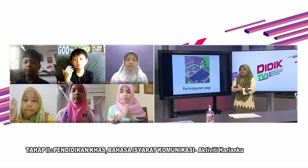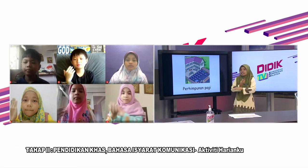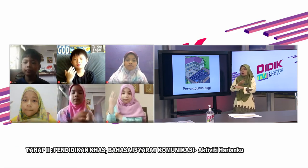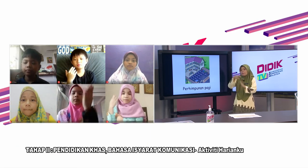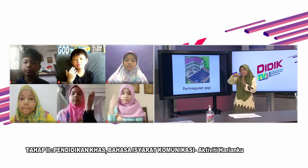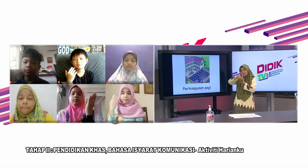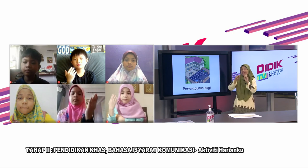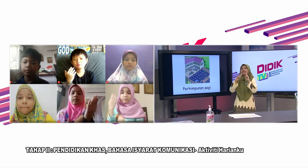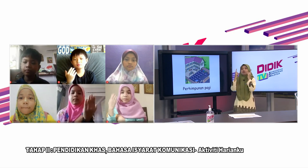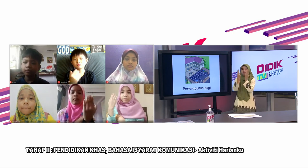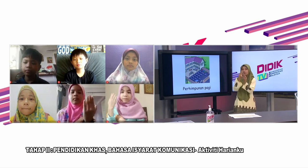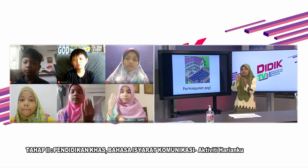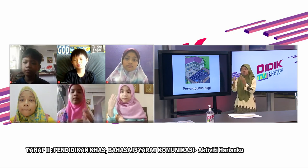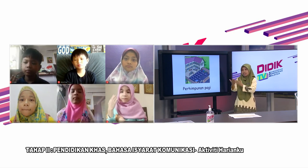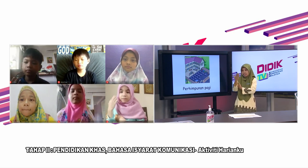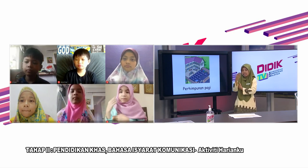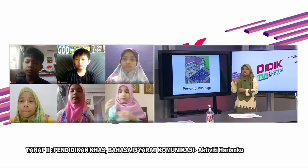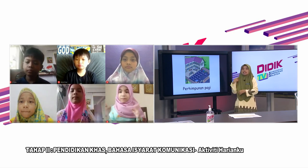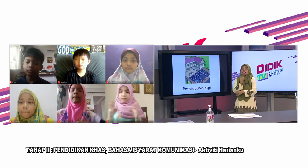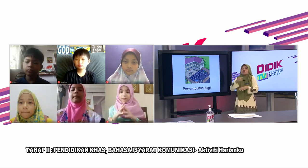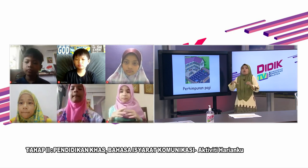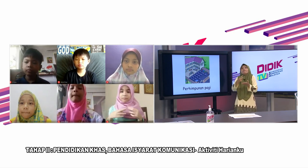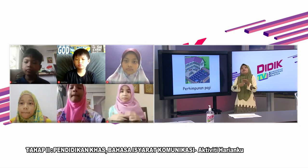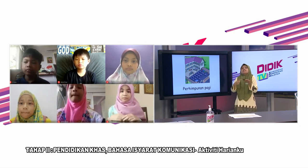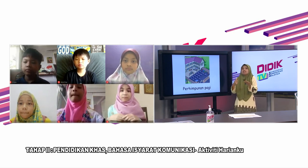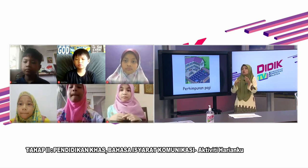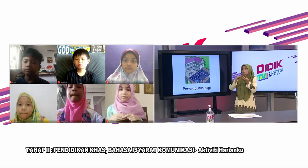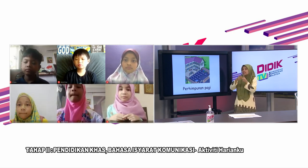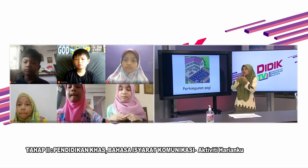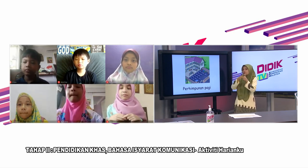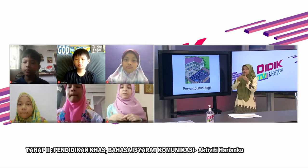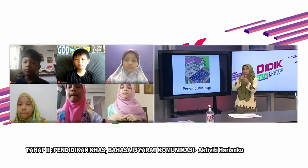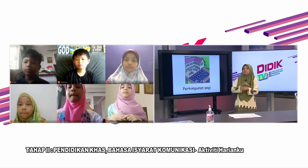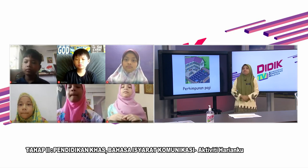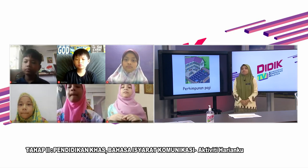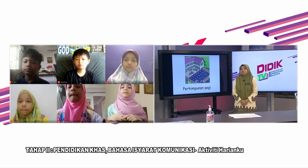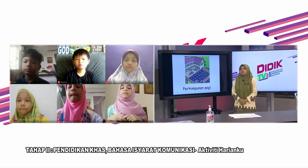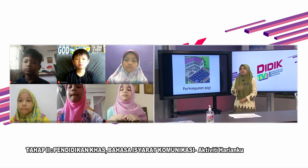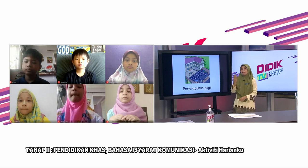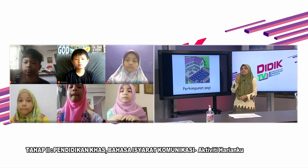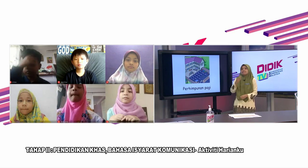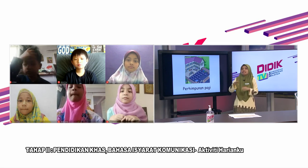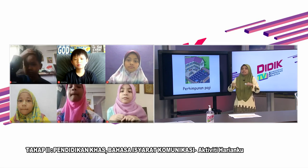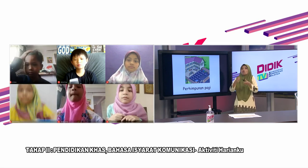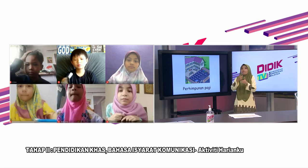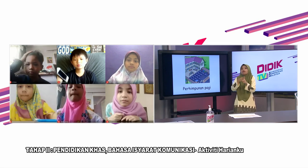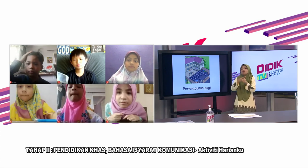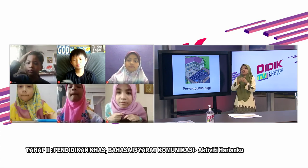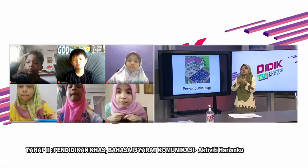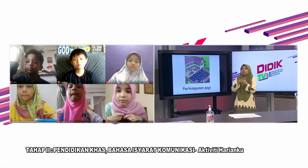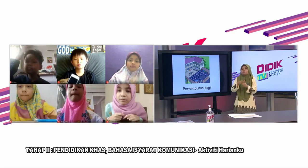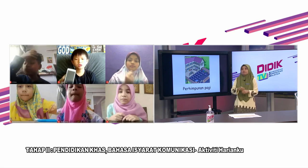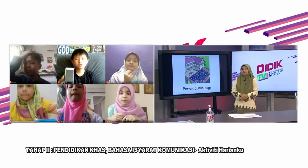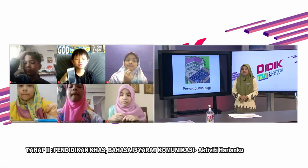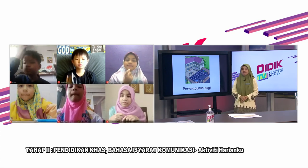kita perhimpunan pagi, kita buat apa? Nombor satu. Biasa kita buat apa nombor